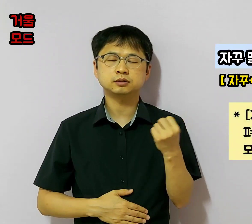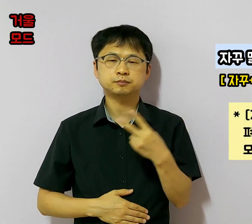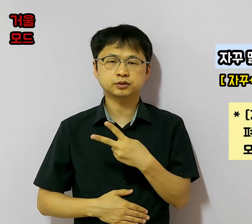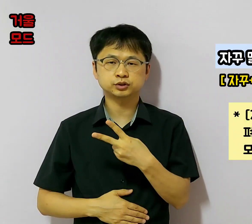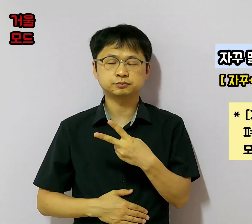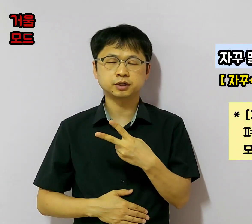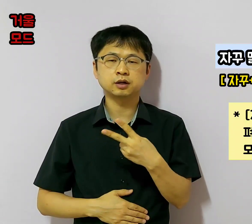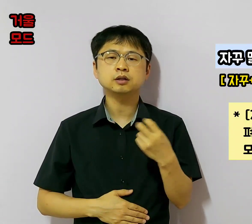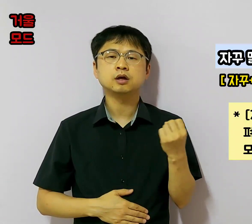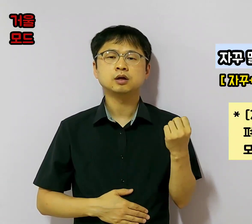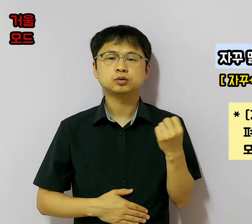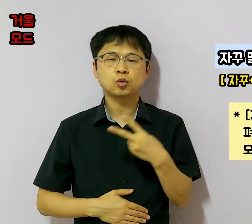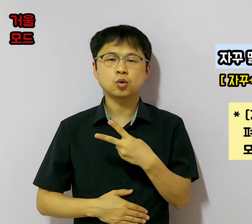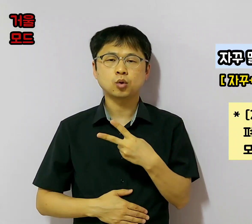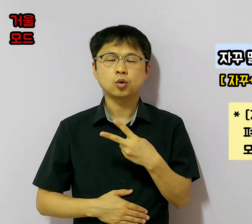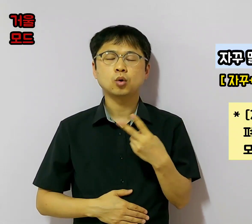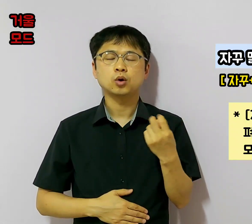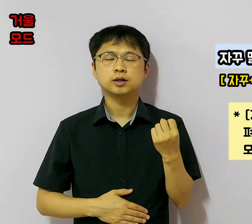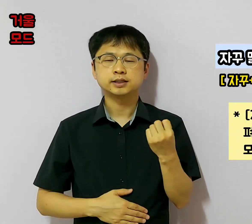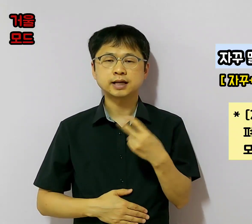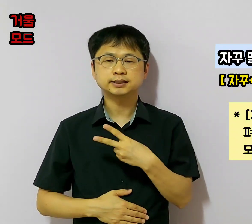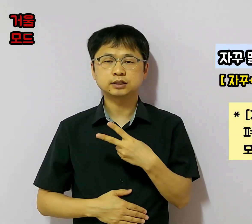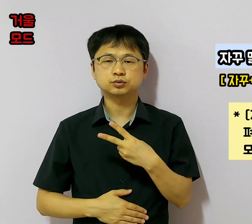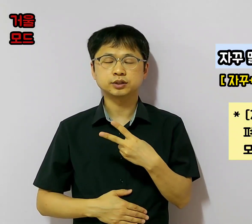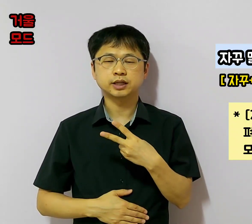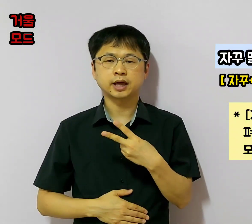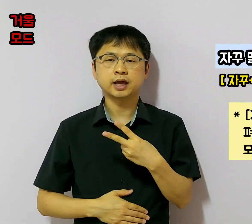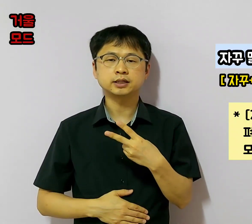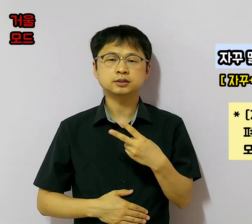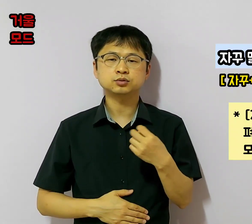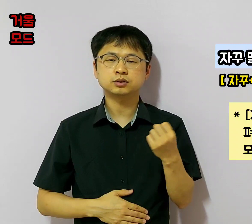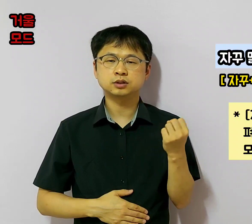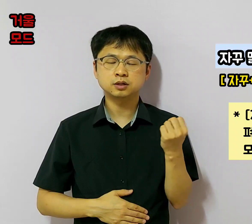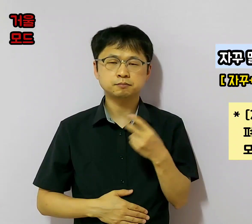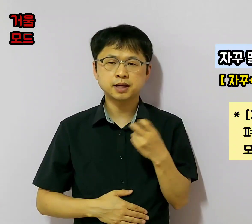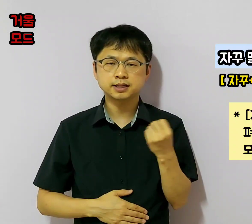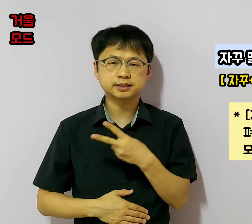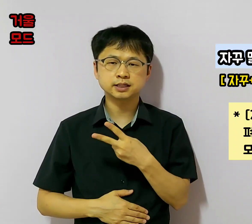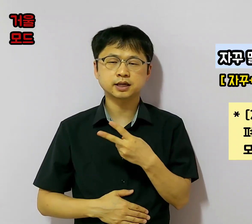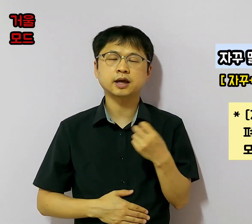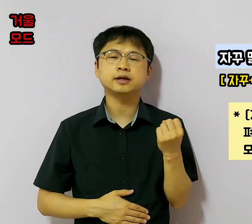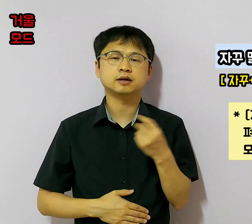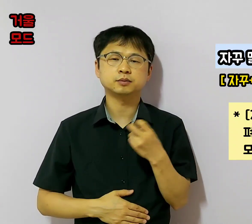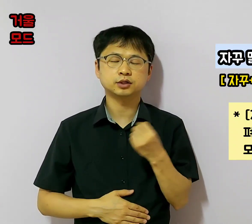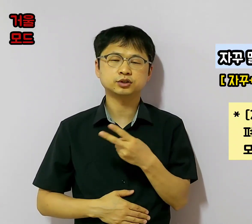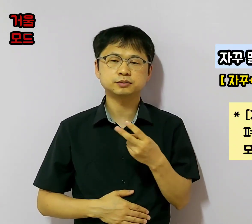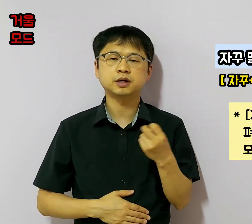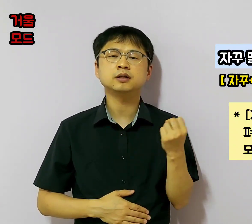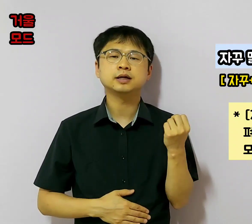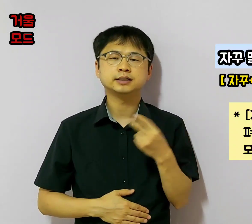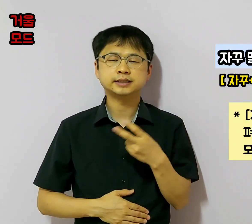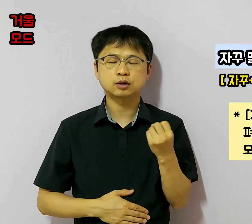중지를 펴주시면 또 다시란 수어인데, 이 수어를 빨리 짧게 여러 번 해주시면